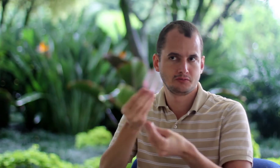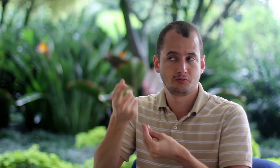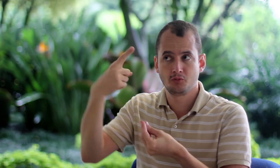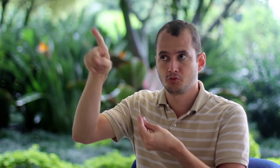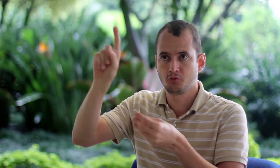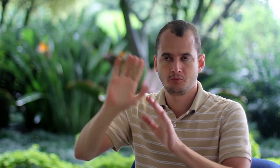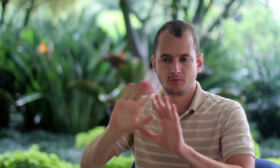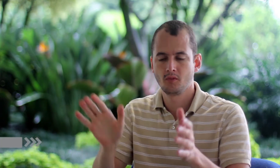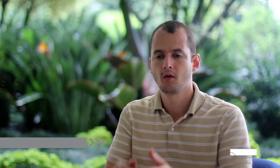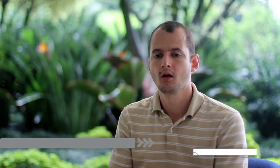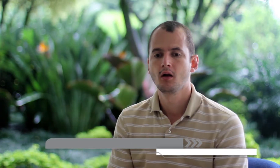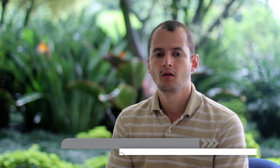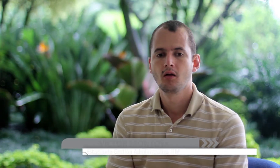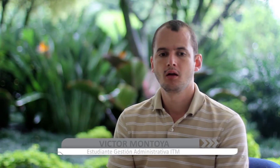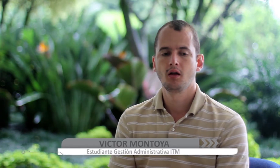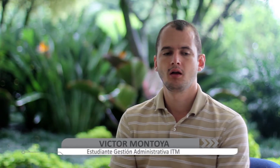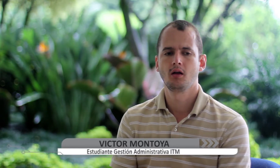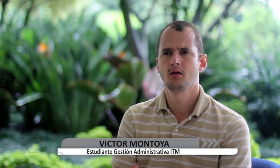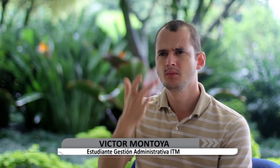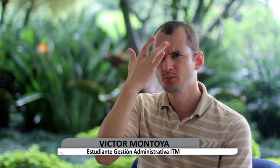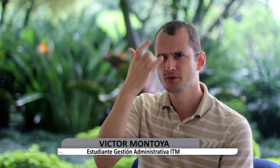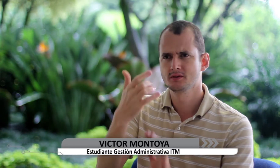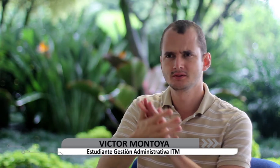Pues Dios determinó que yo fuera sordo.